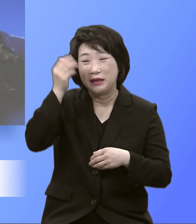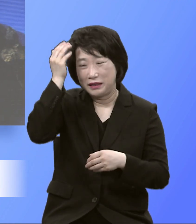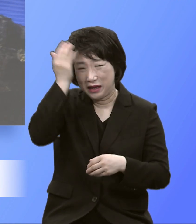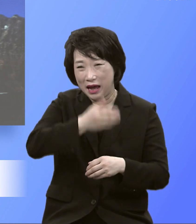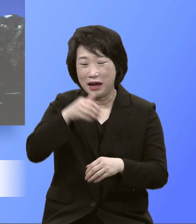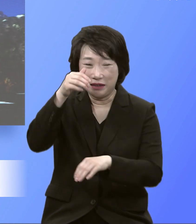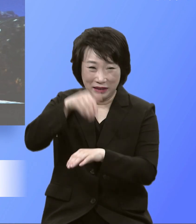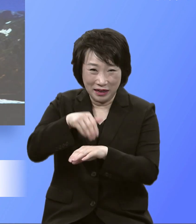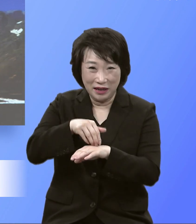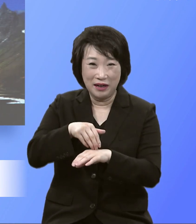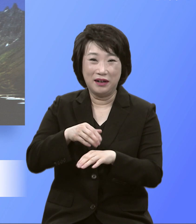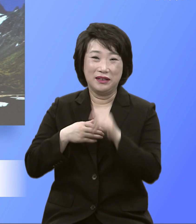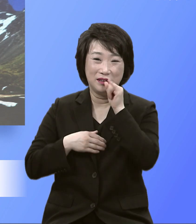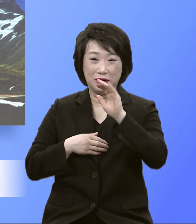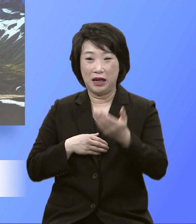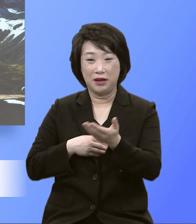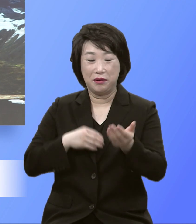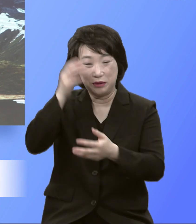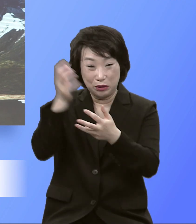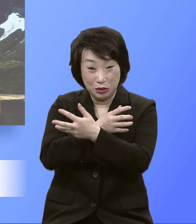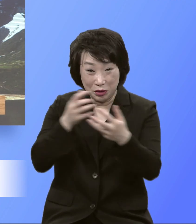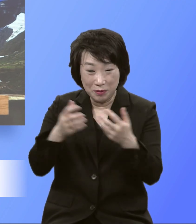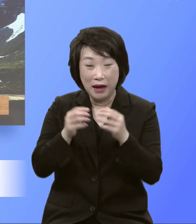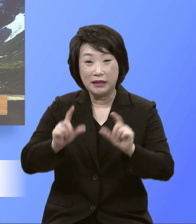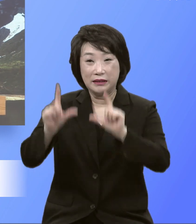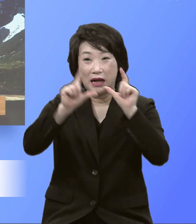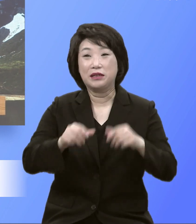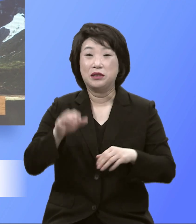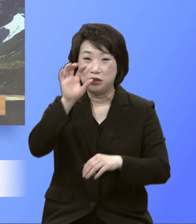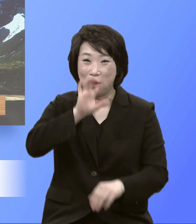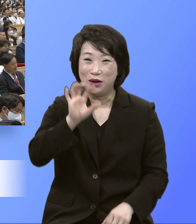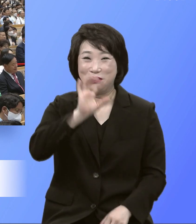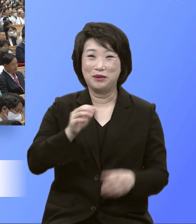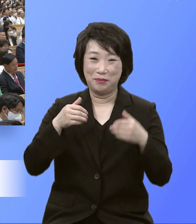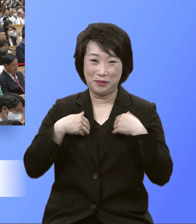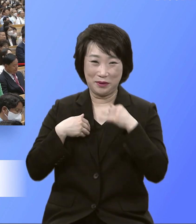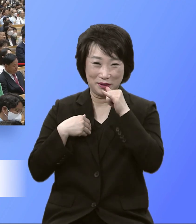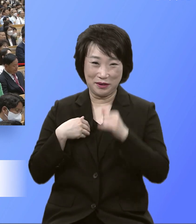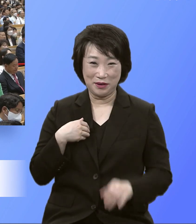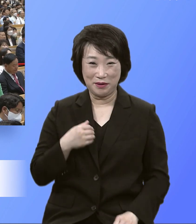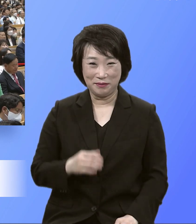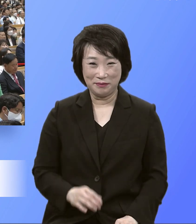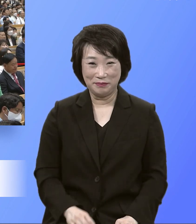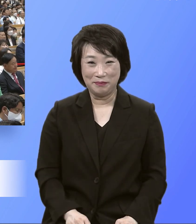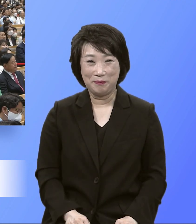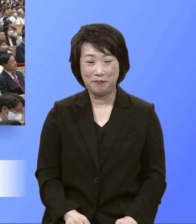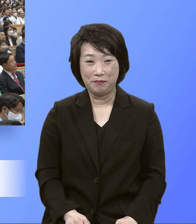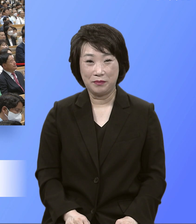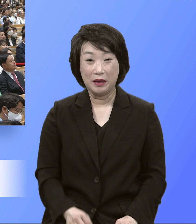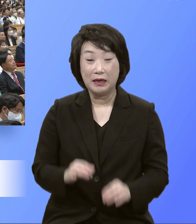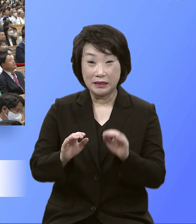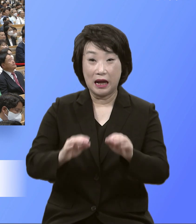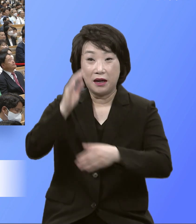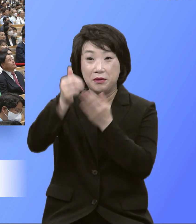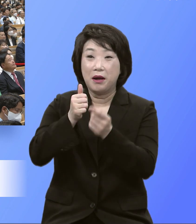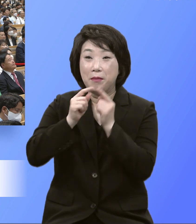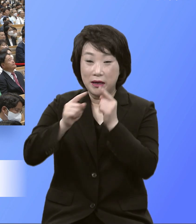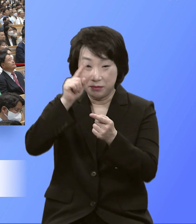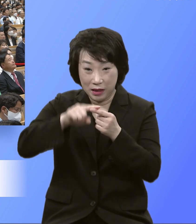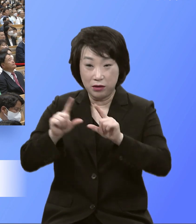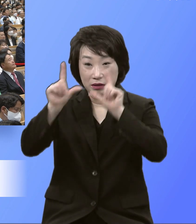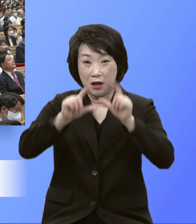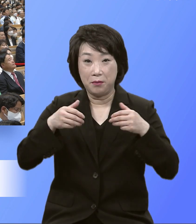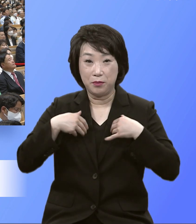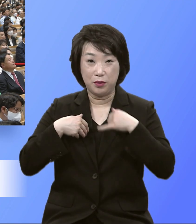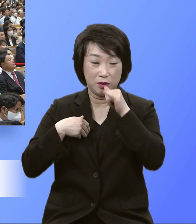연습이라. 성령 충만으로 사는 연습이라, 연습. 그게 하나님 말씀대로 하는 거예요,